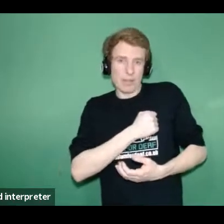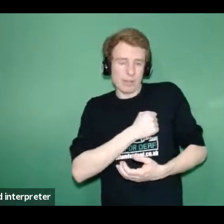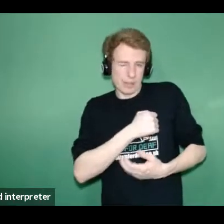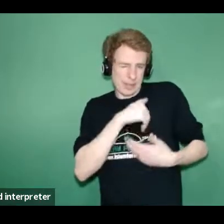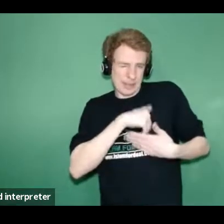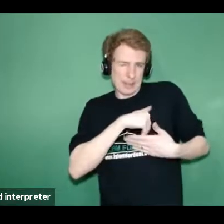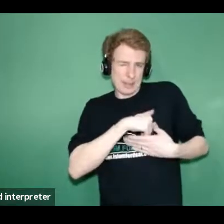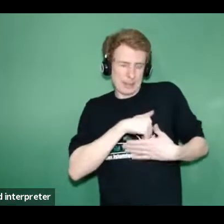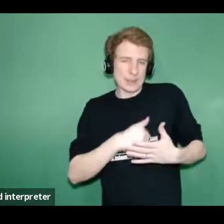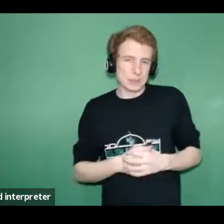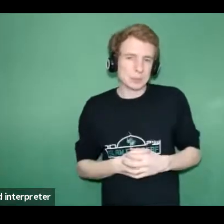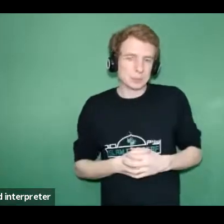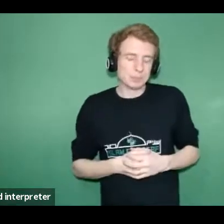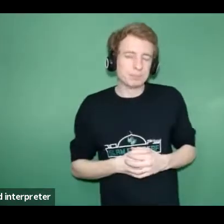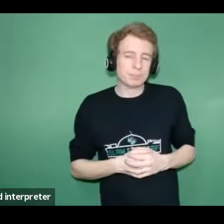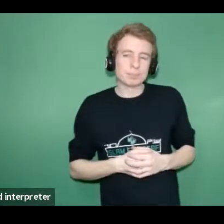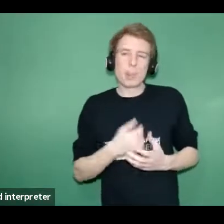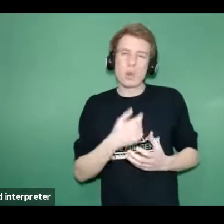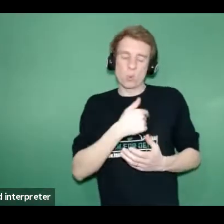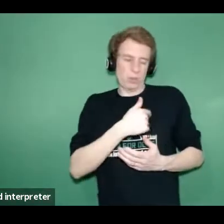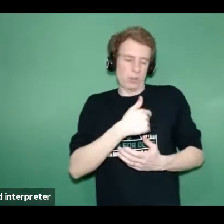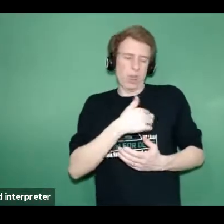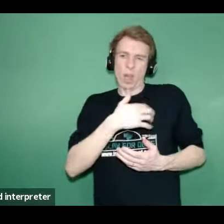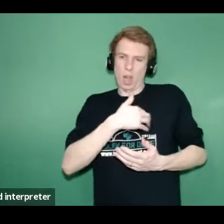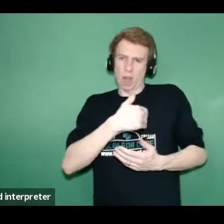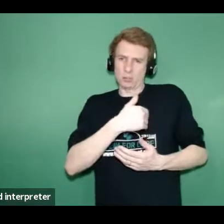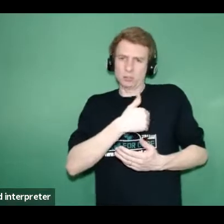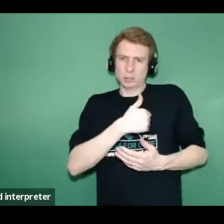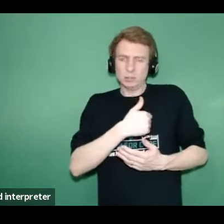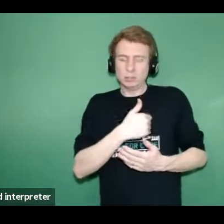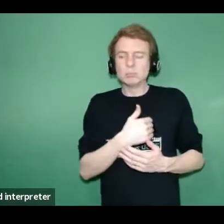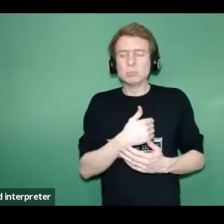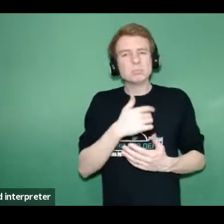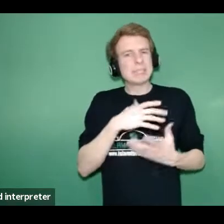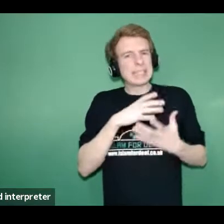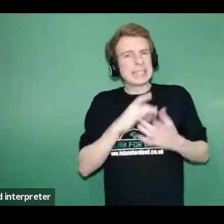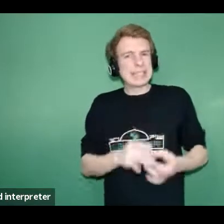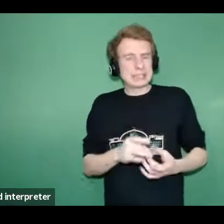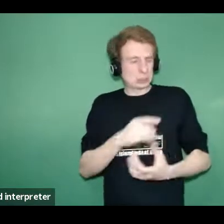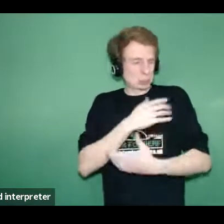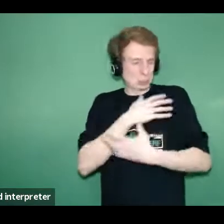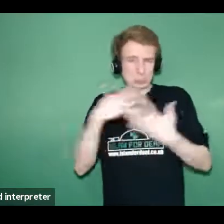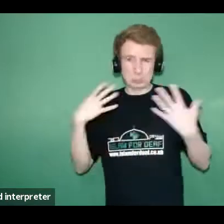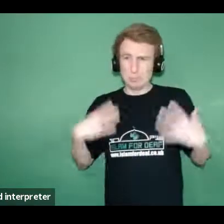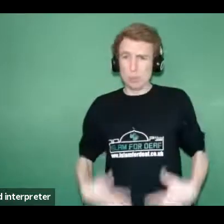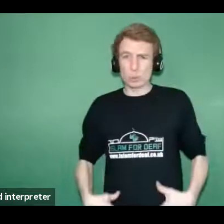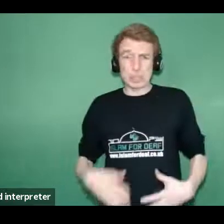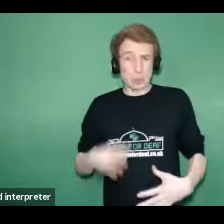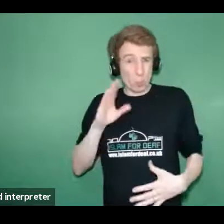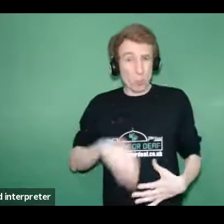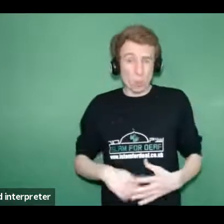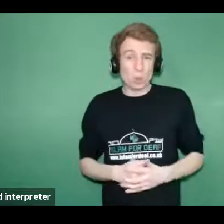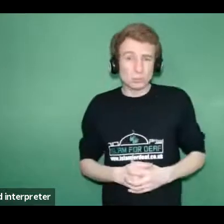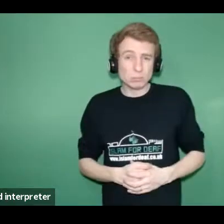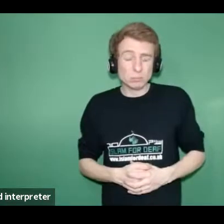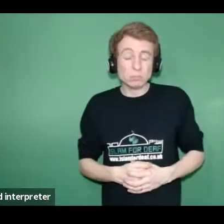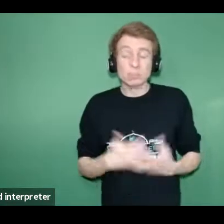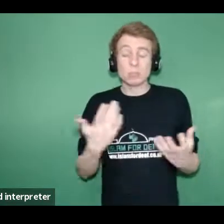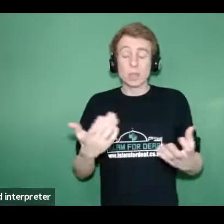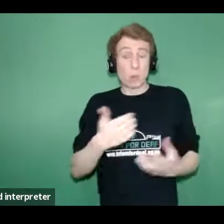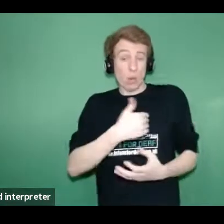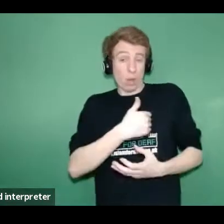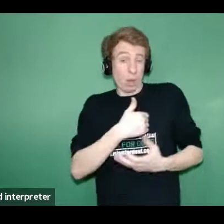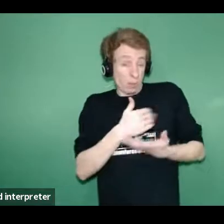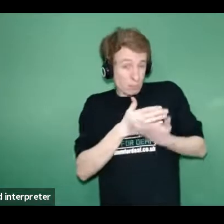heart, it steers the rest of the individual's limbs. So, for example, when the heart is rectified and it's pure,